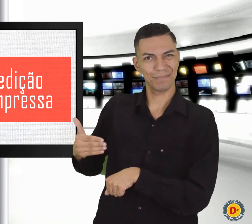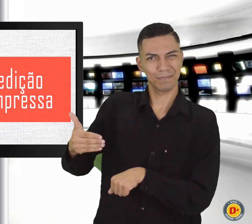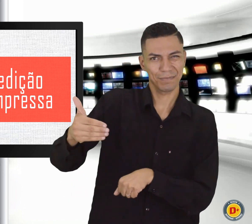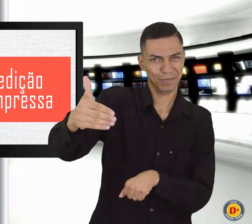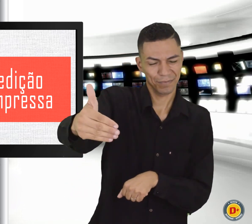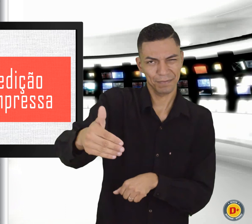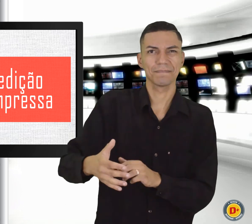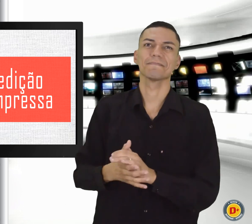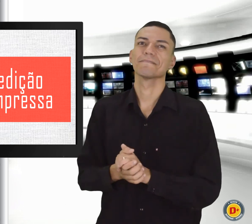Articulação